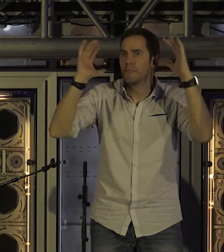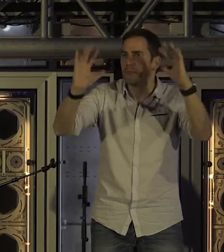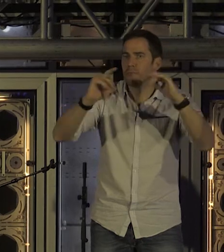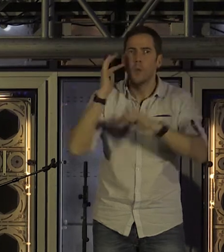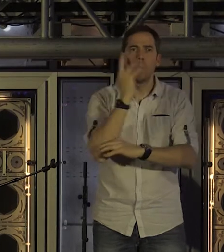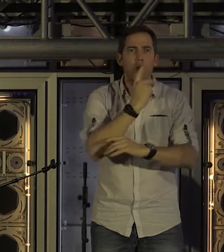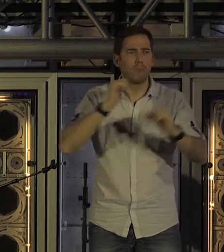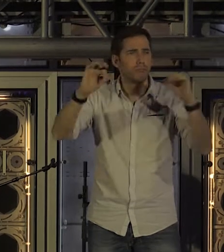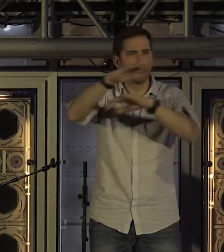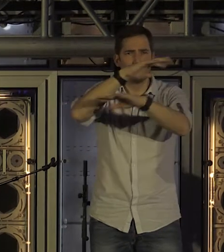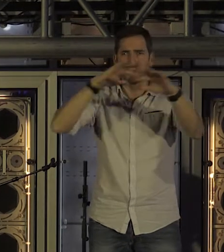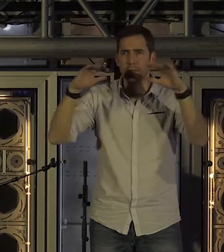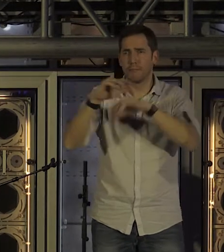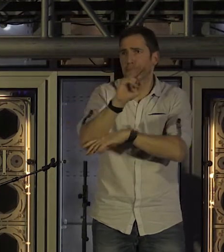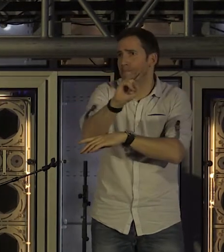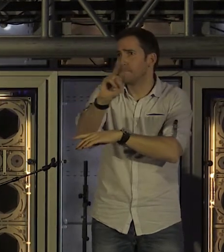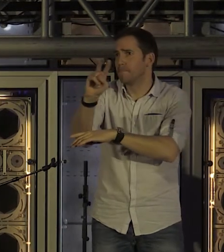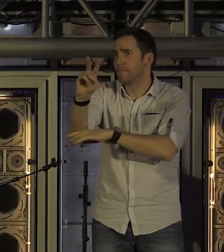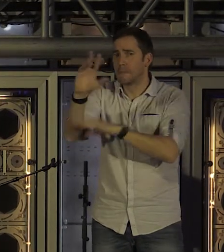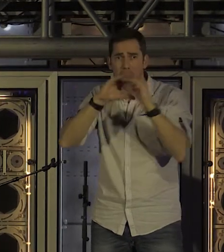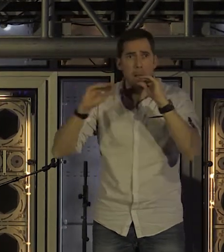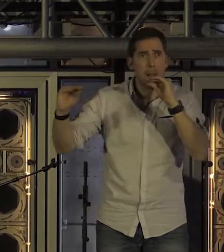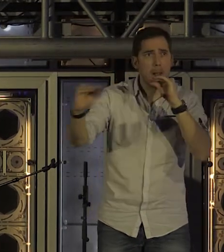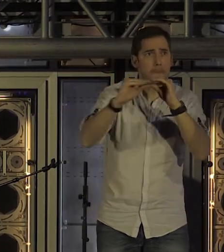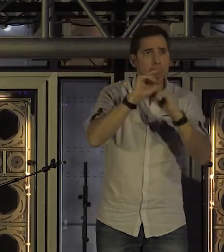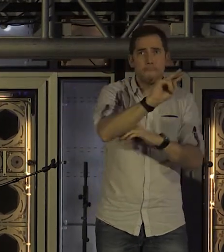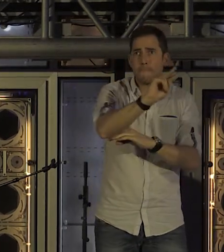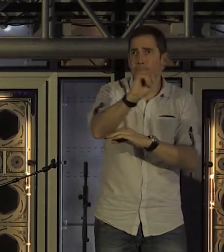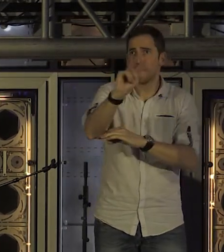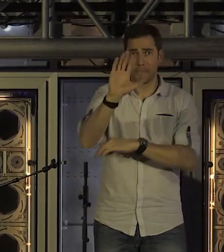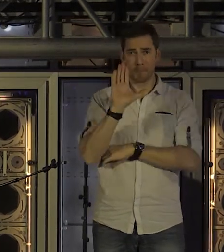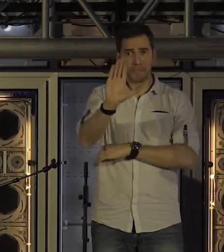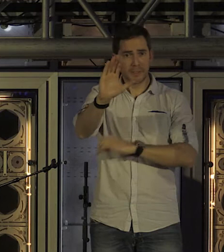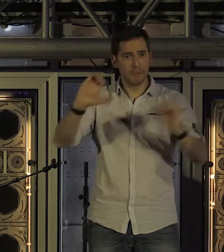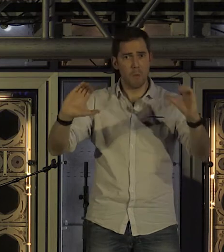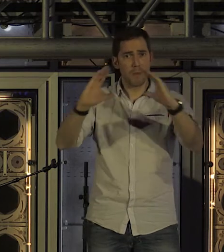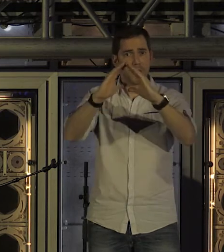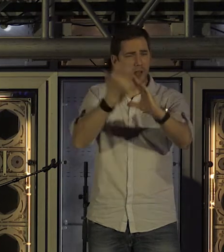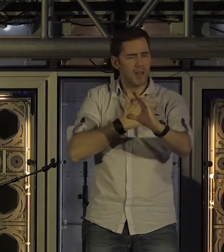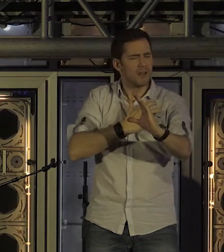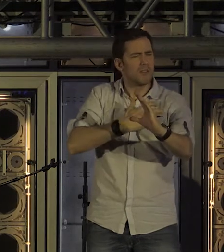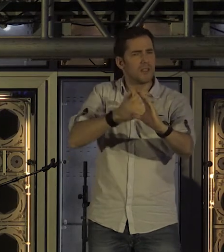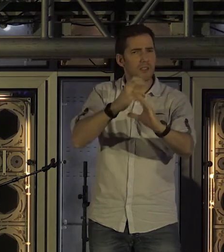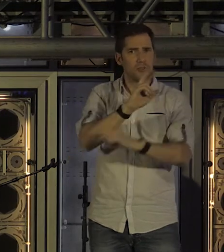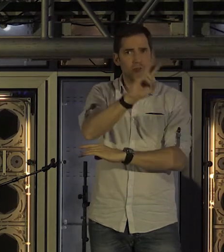en chaînette qui connecte les silences, riche est la montagne, claire, nue.